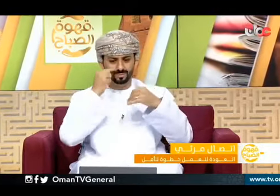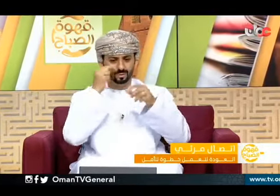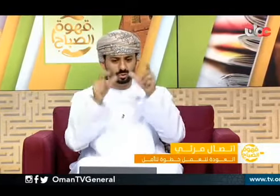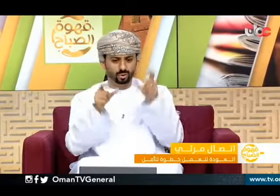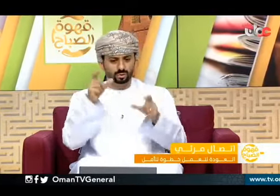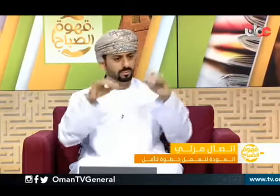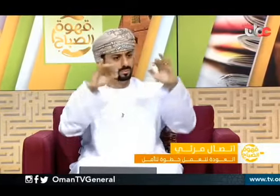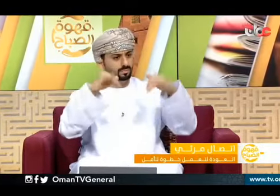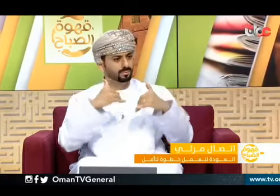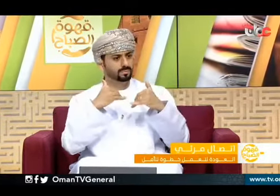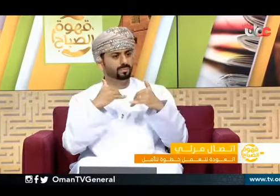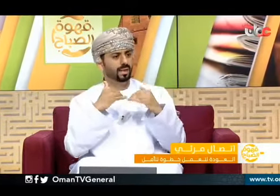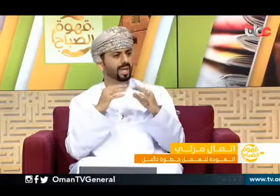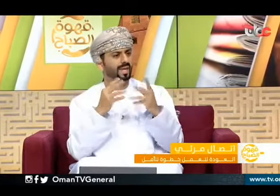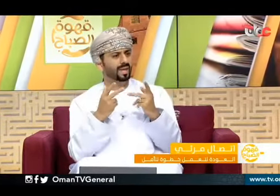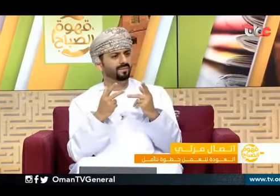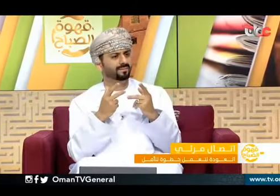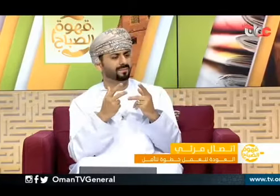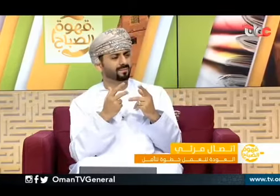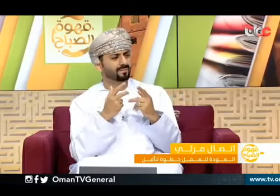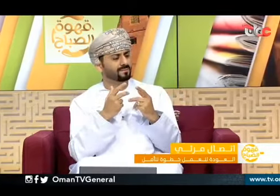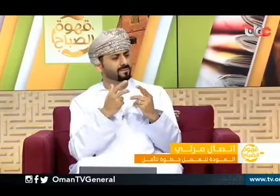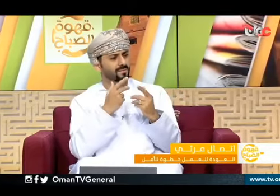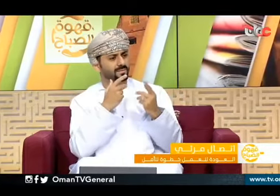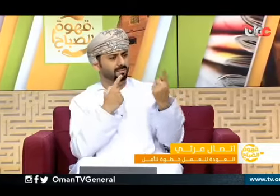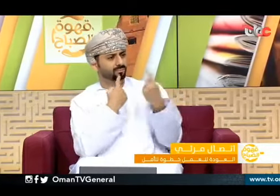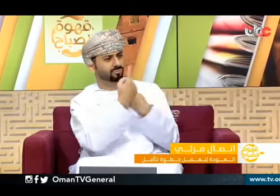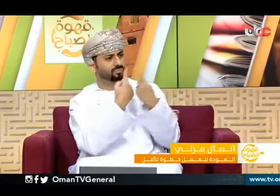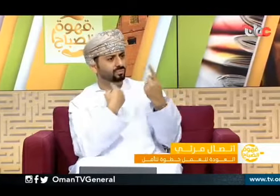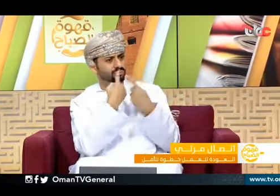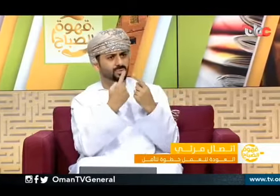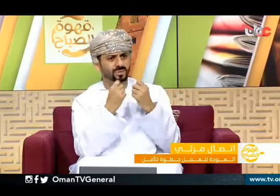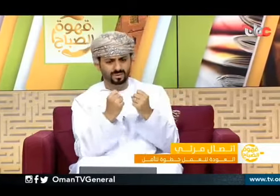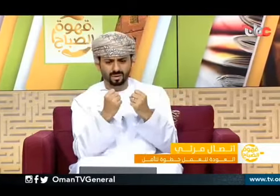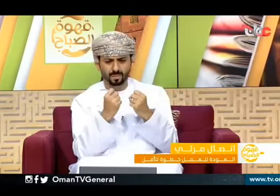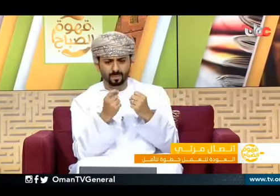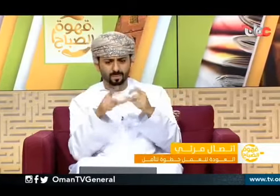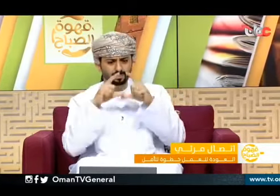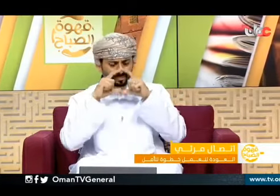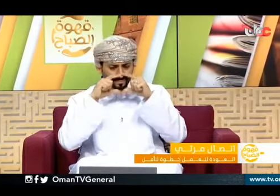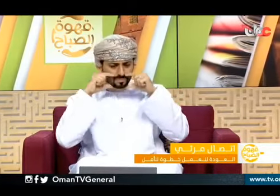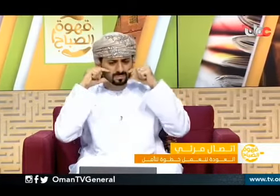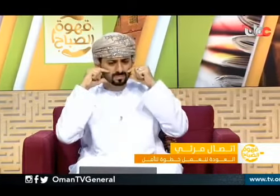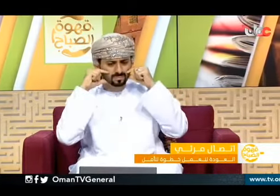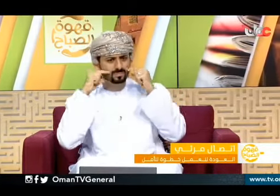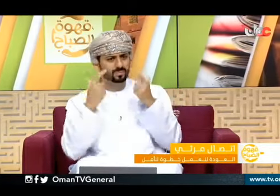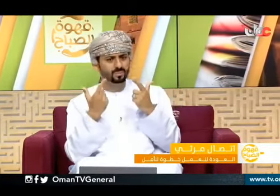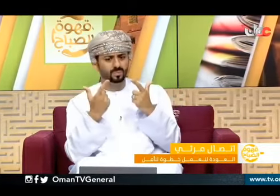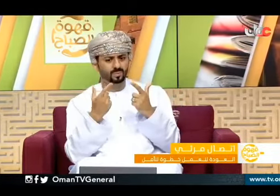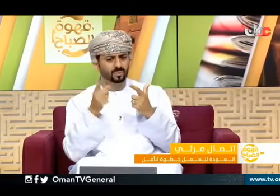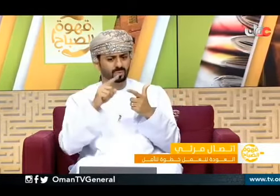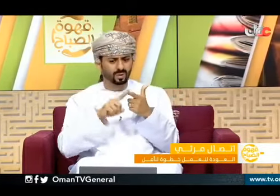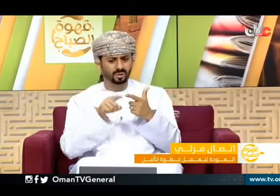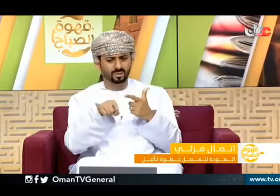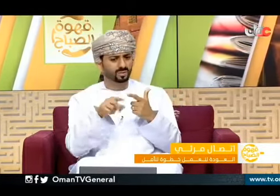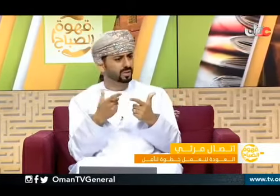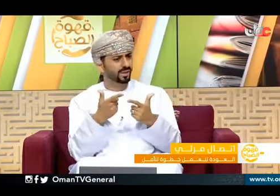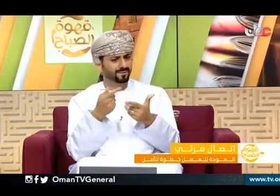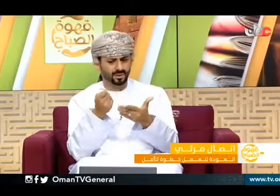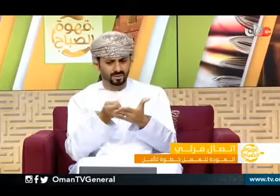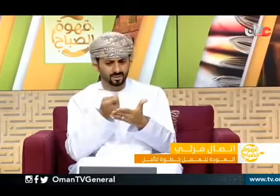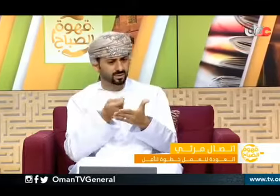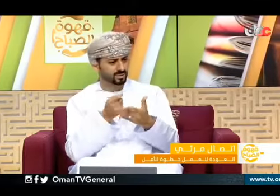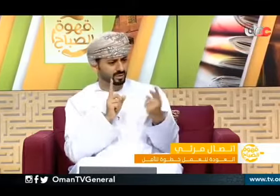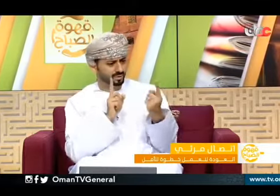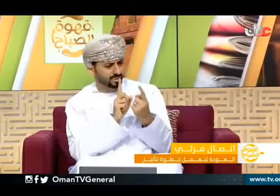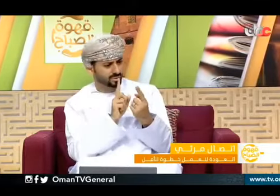أو المراجعين لما يأتوك إلى القسم كيف تتواصل معهم؟ لأن في وجود كمامة وأنت